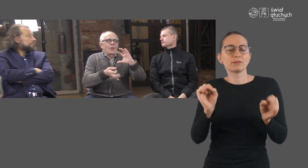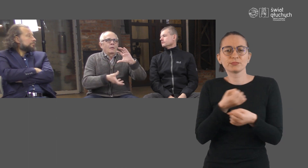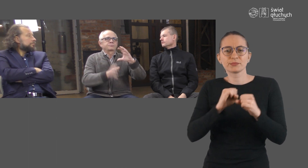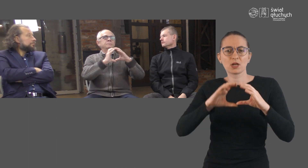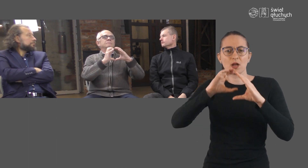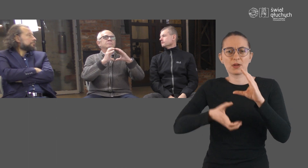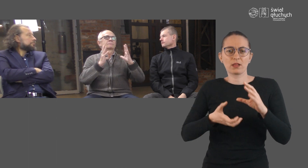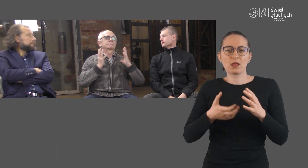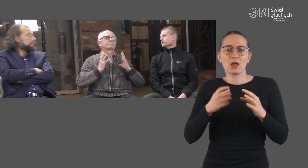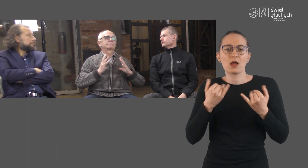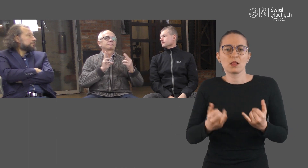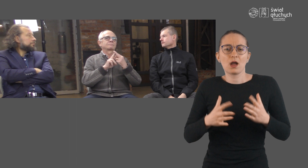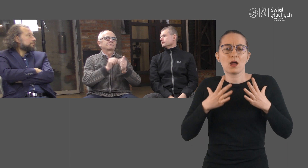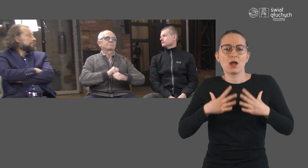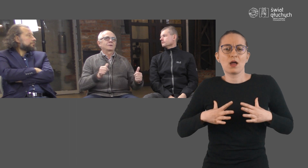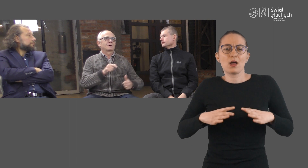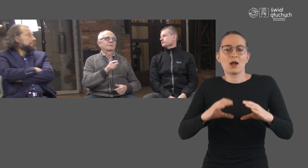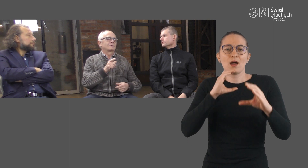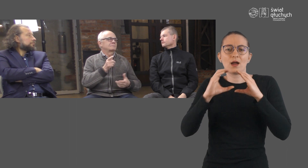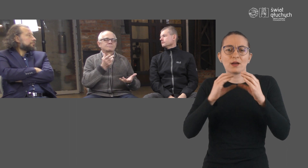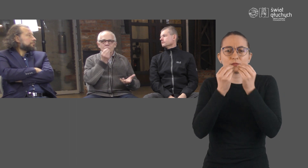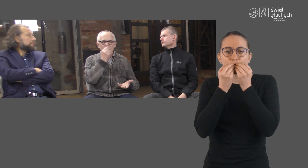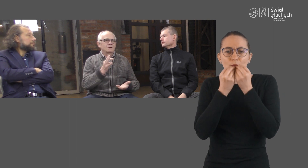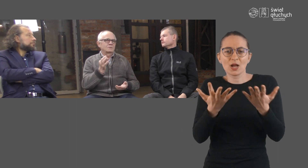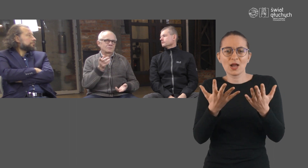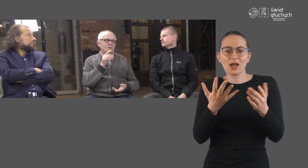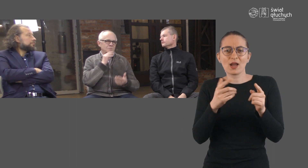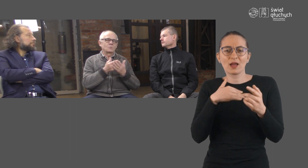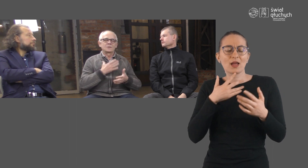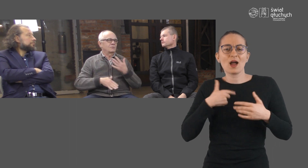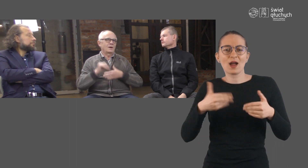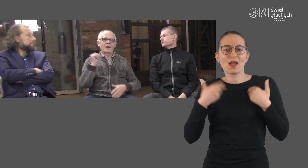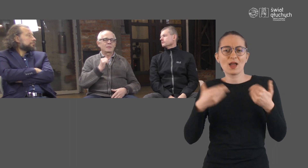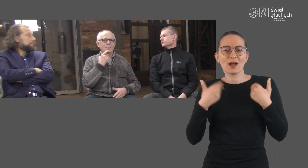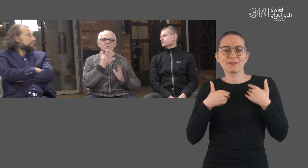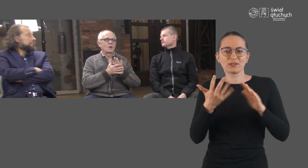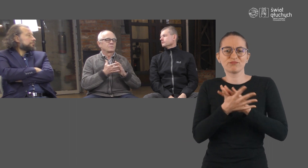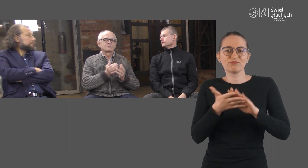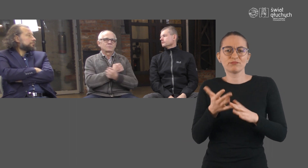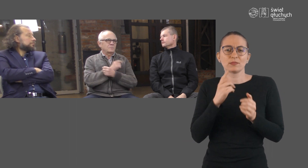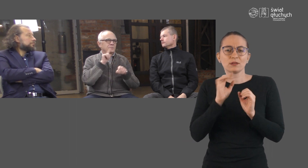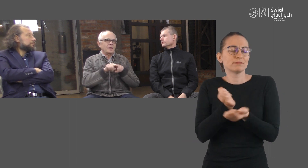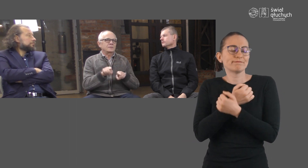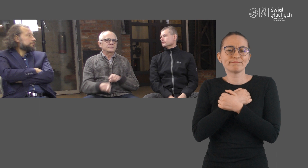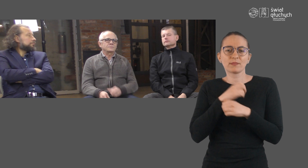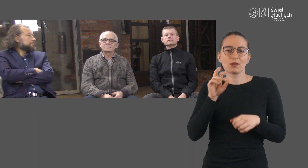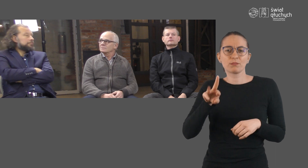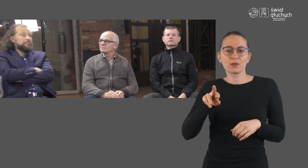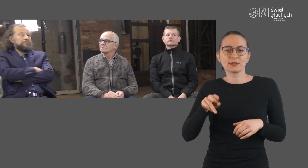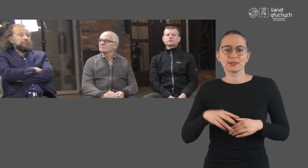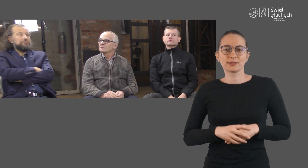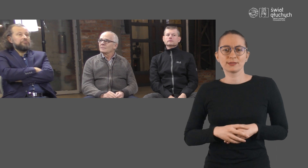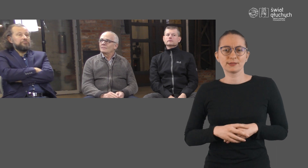a wcześniej w ogóle nie było kontaktu, w ogóle nie było rozmowy, a teraz, jak się nauczyła języka migowego, od razu była bardzo zadowolona z tego